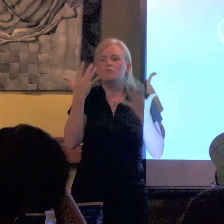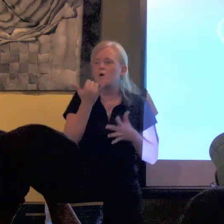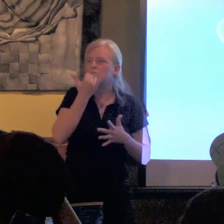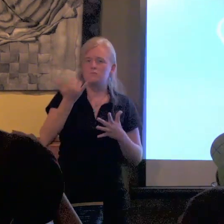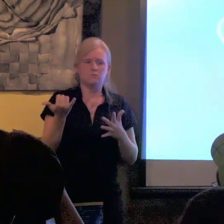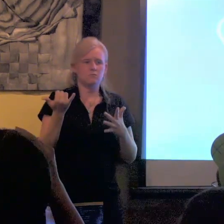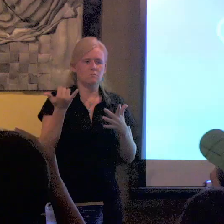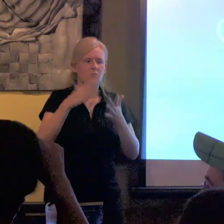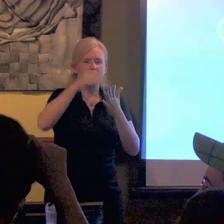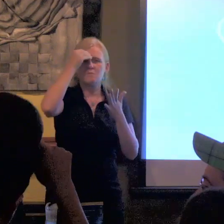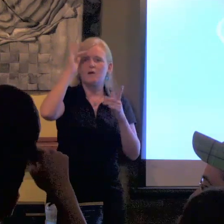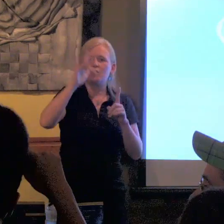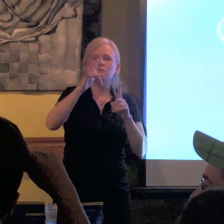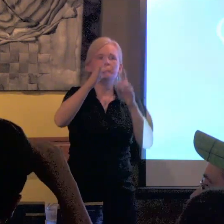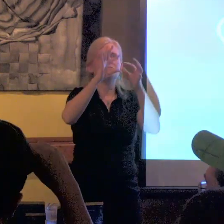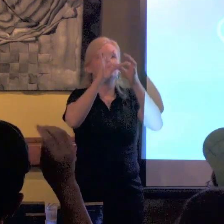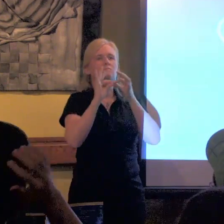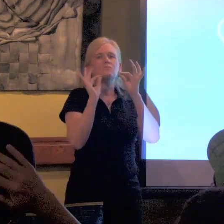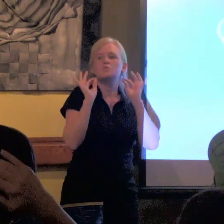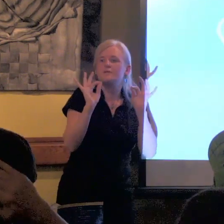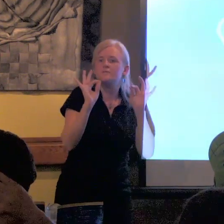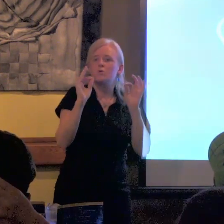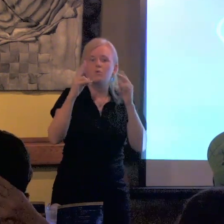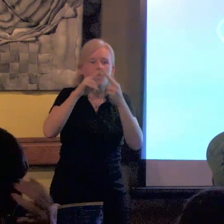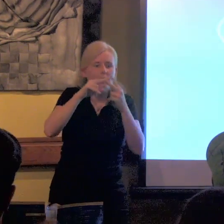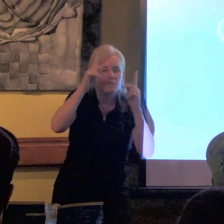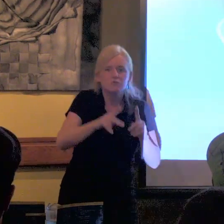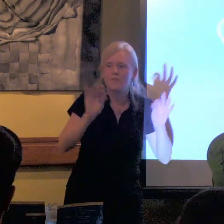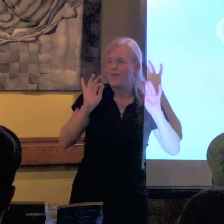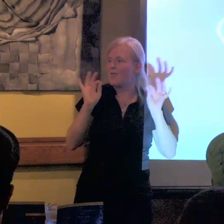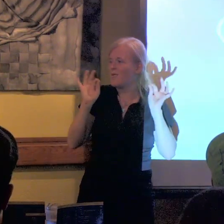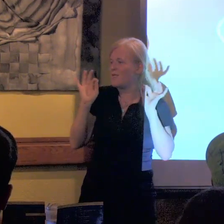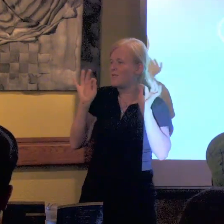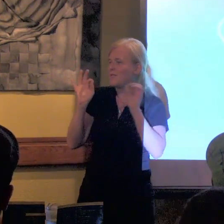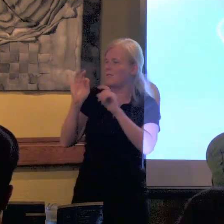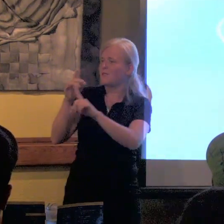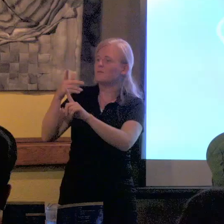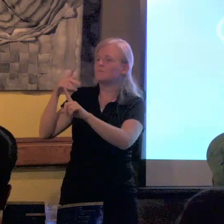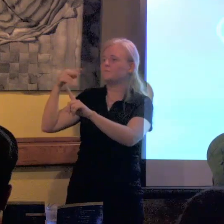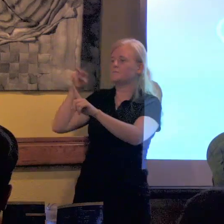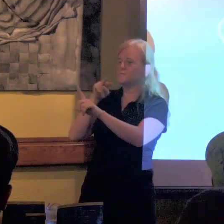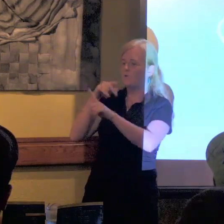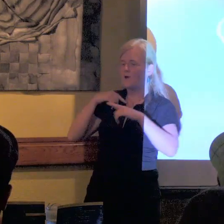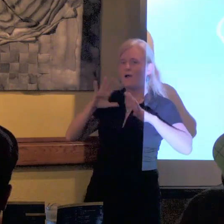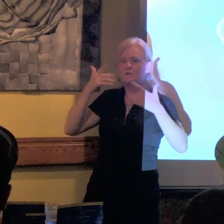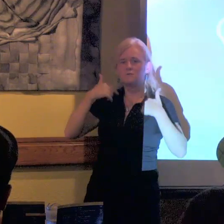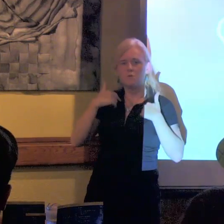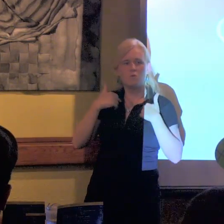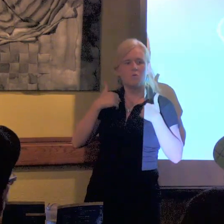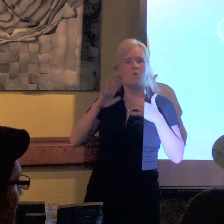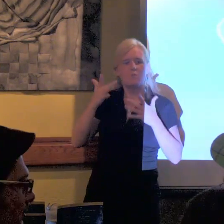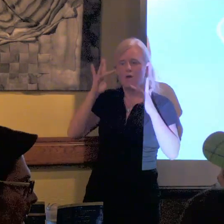le premier contact qu'une personne entendante va avoir avec une personne sourde est en lien justement avec toute sa socialisation qu'elle a eue et qui ont teinté sa